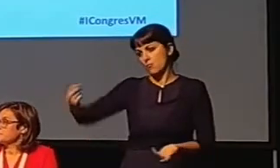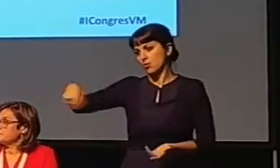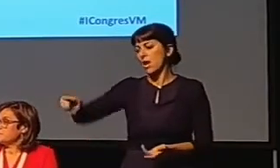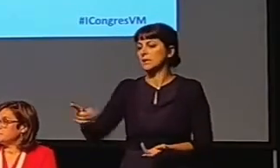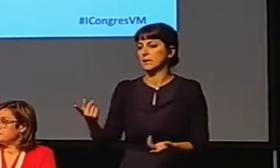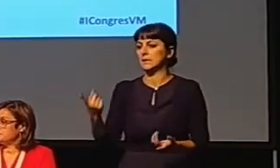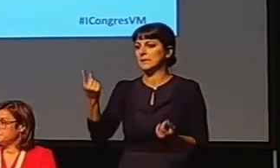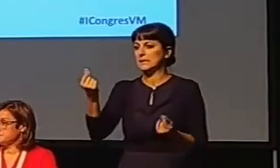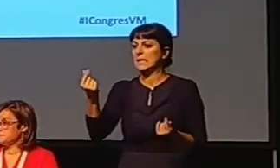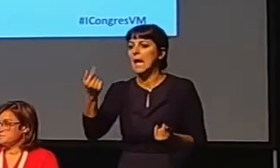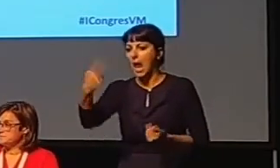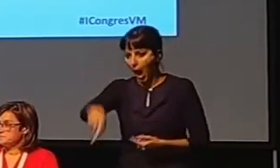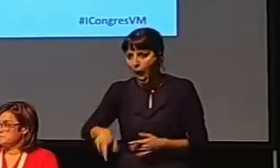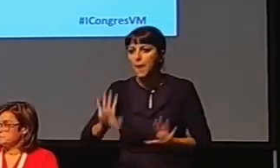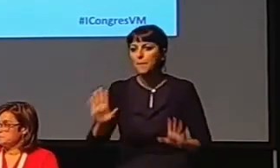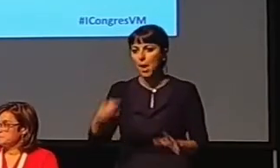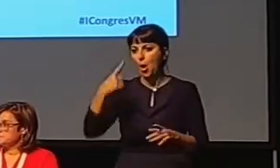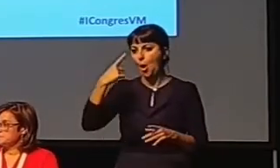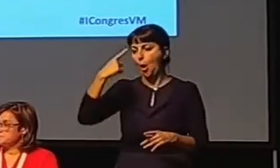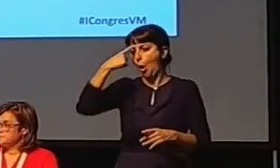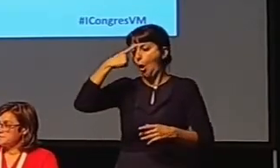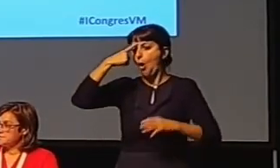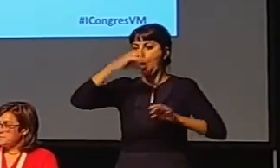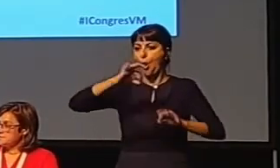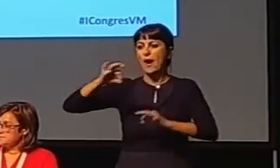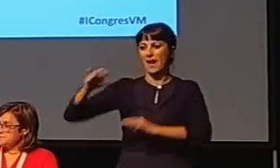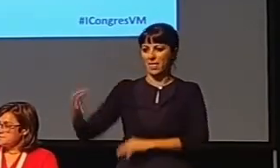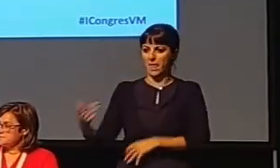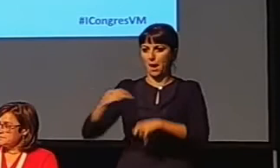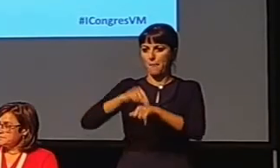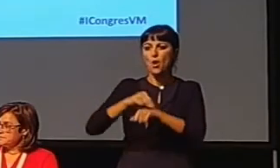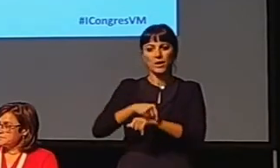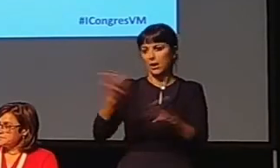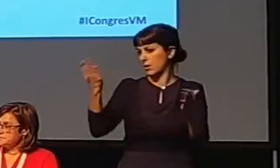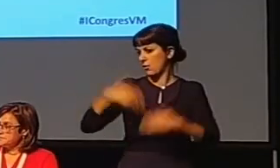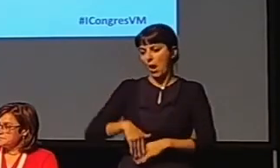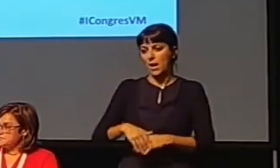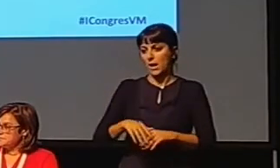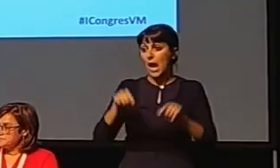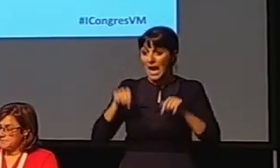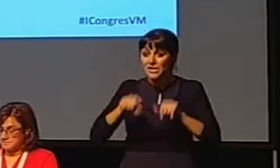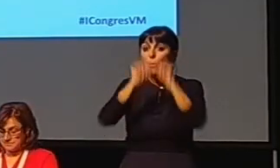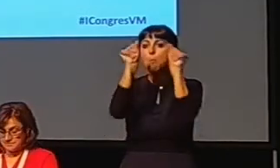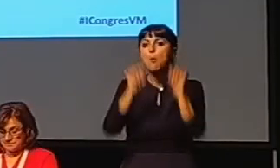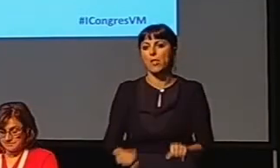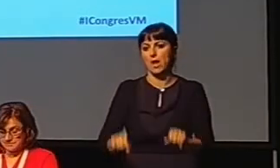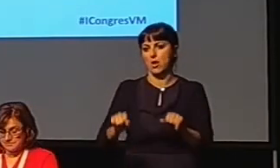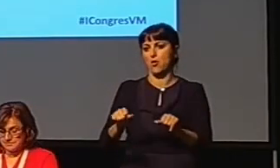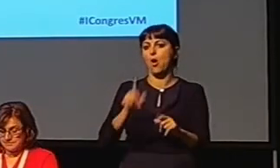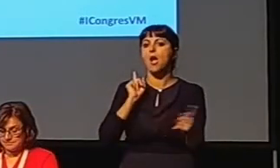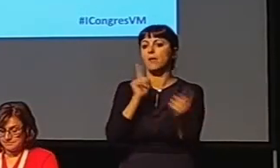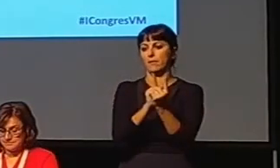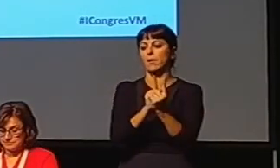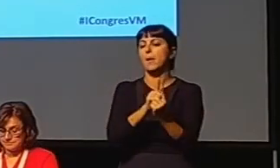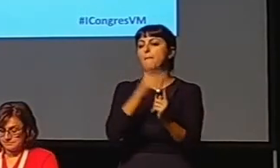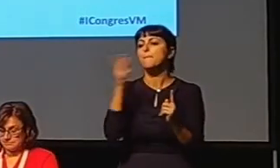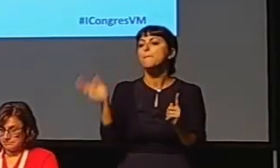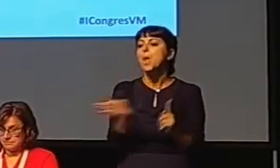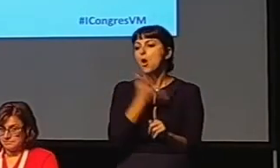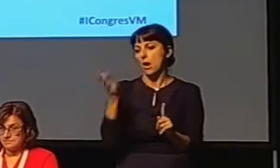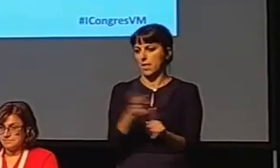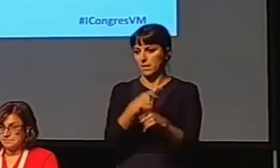tenim coherència política. Això és el model d'abordatge de les violències sexuals.